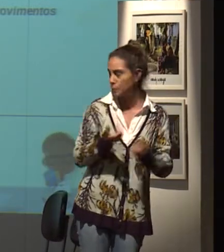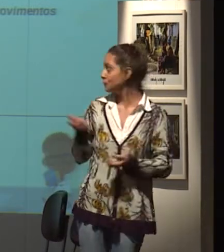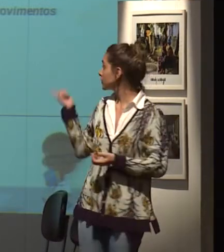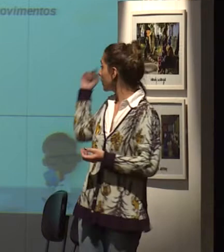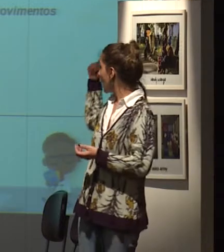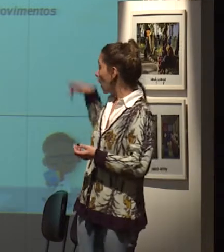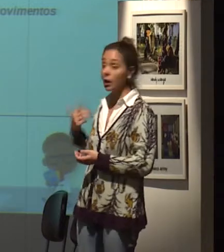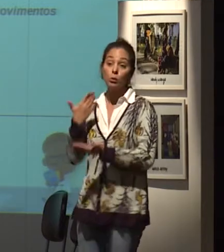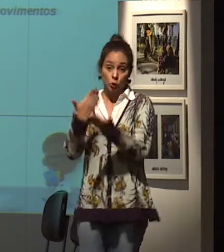sinais.